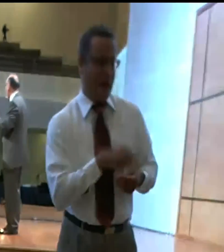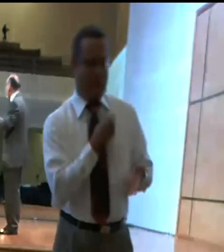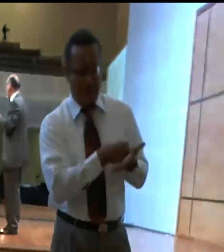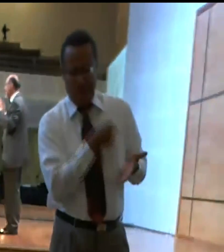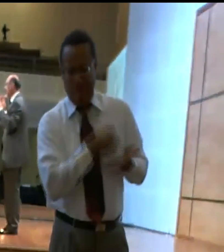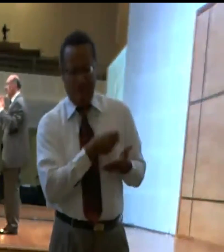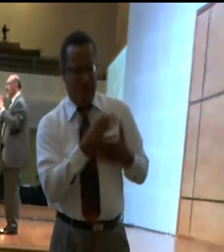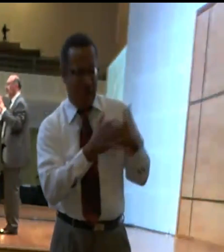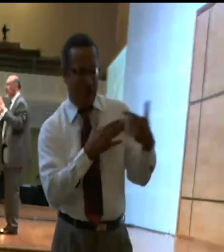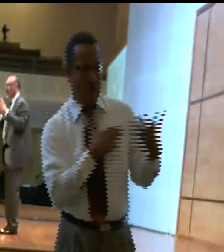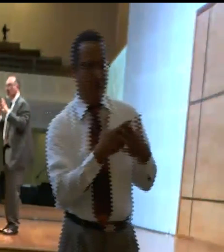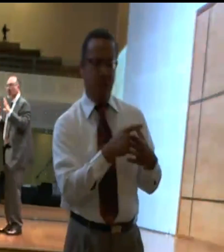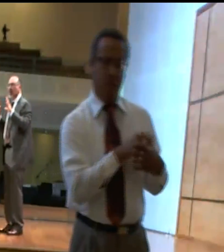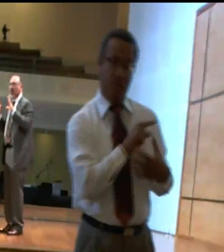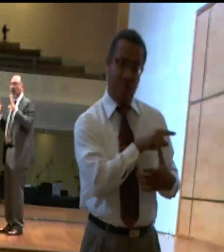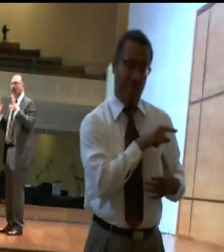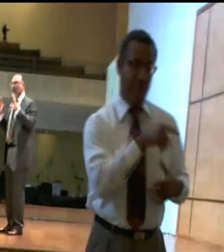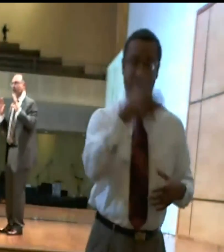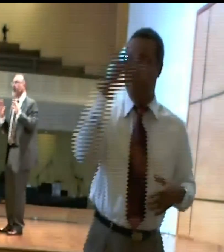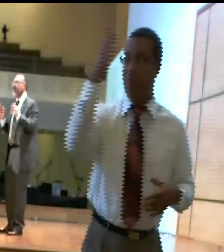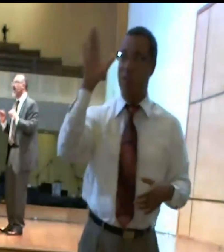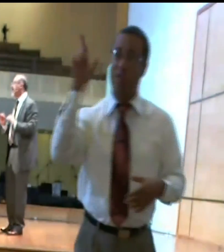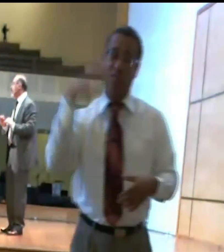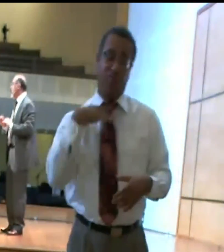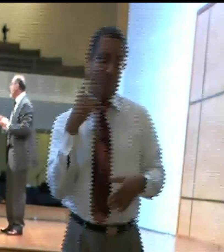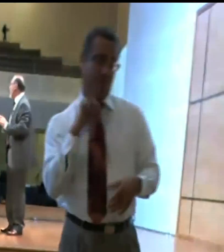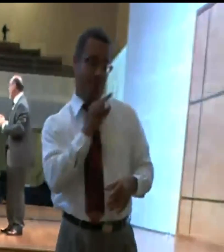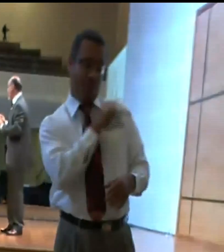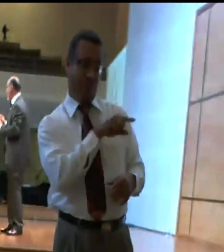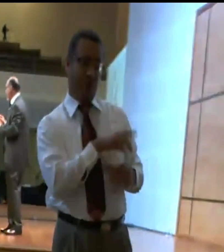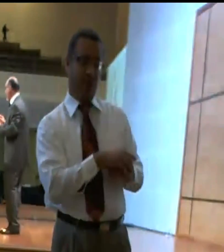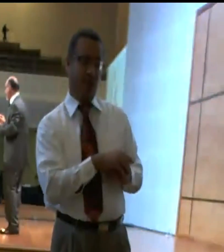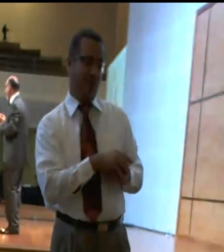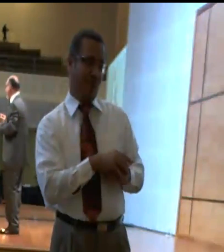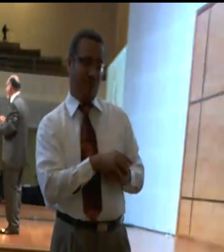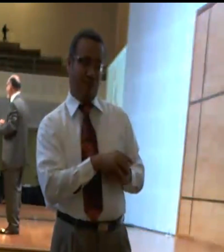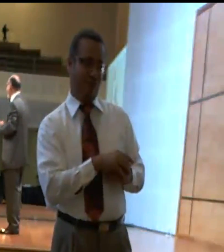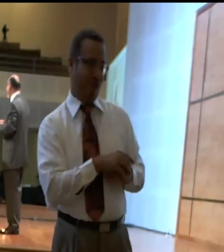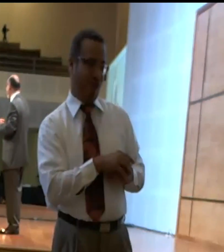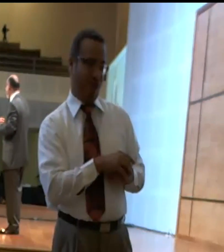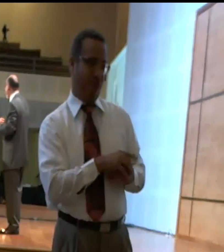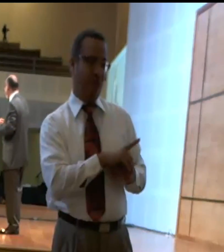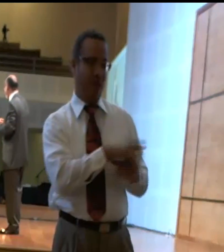Me vino a la mente leyendo este texto el funeral de Don Corleone.